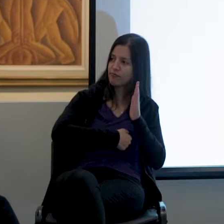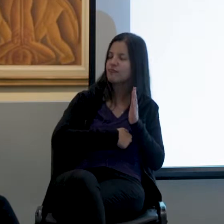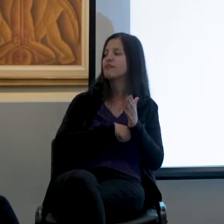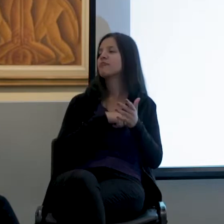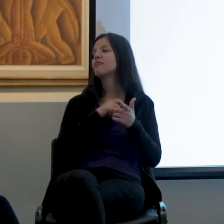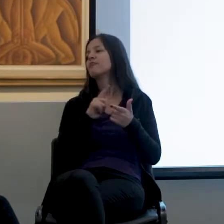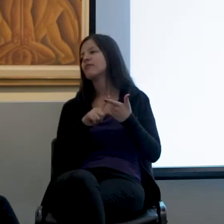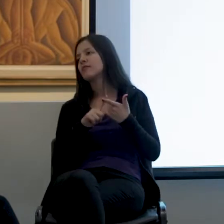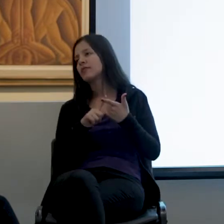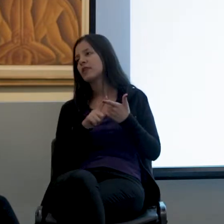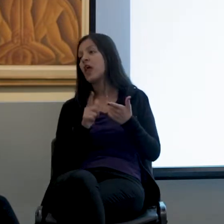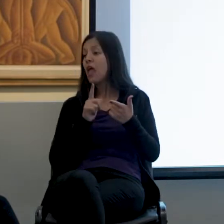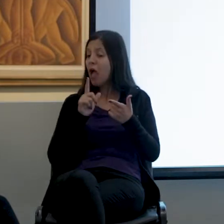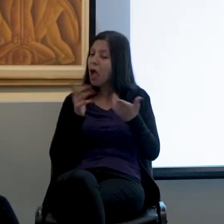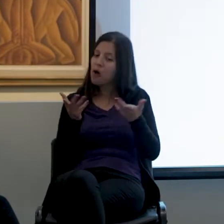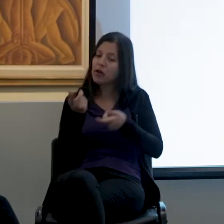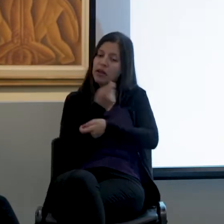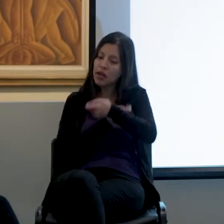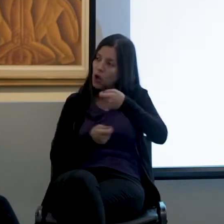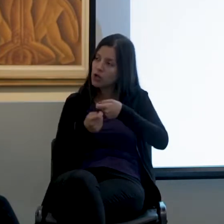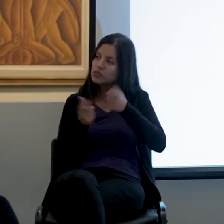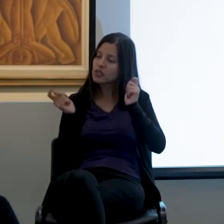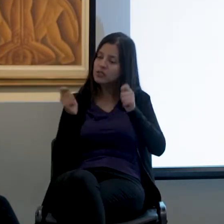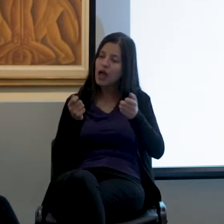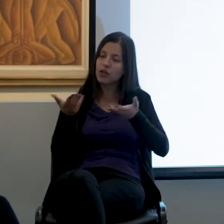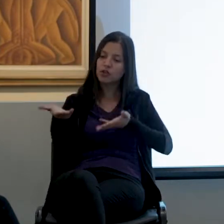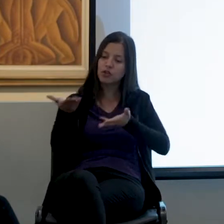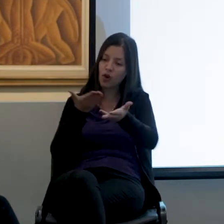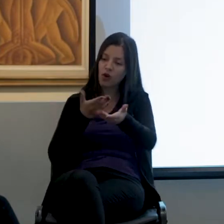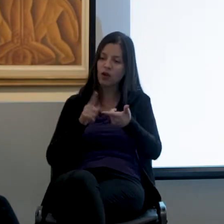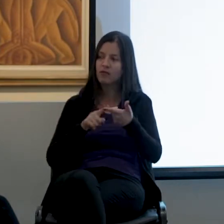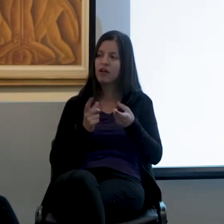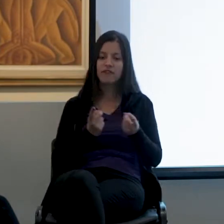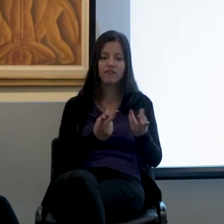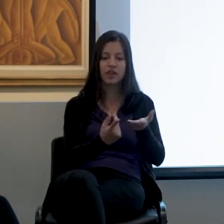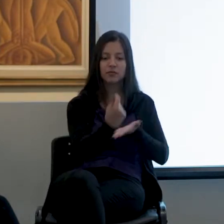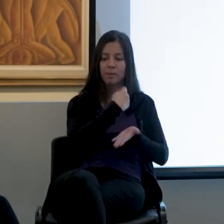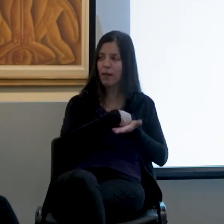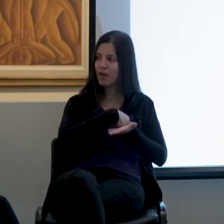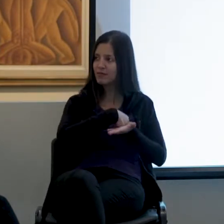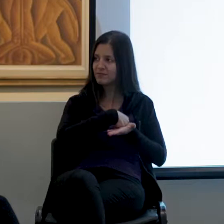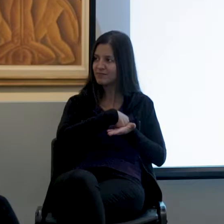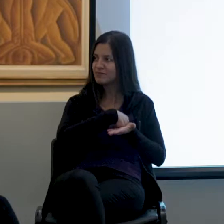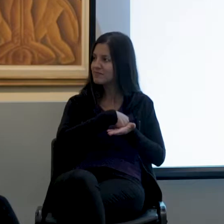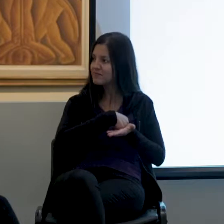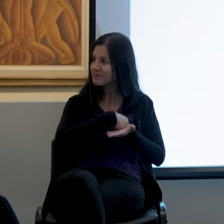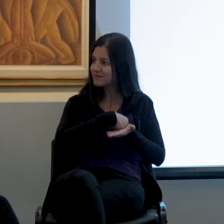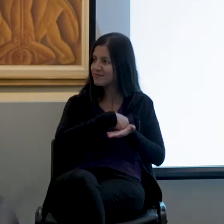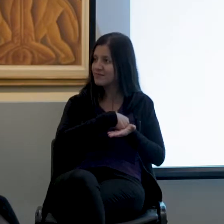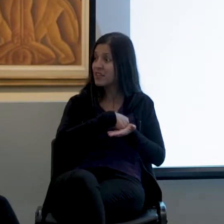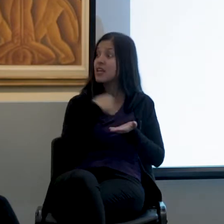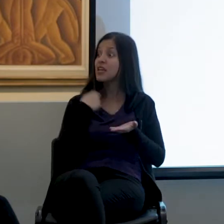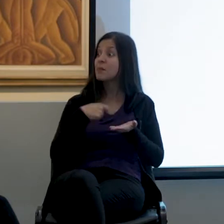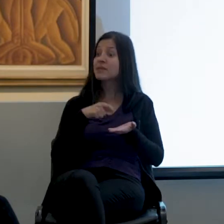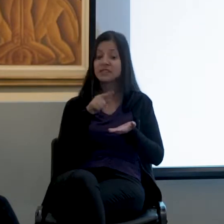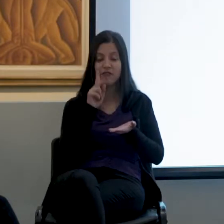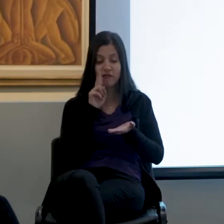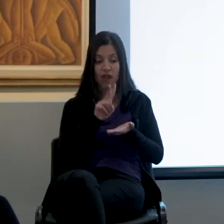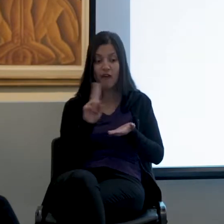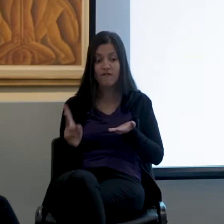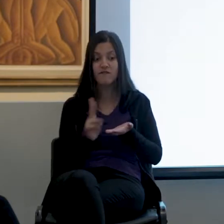Como tudo no capitalismo, ela é um negócio. Ela pode ser trocada, vendida. E ela tem que ser